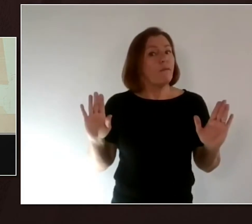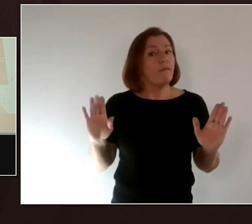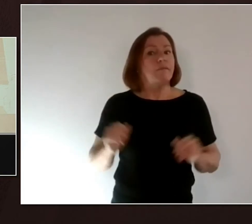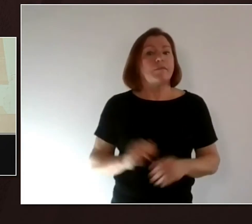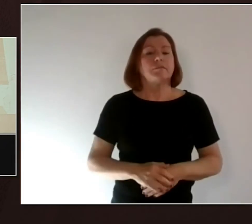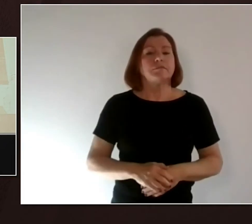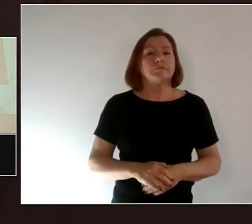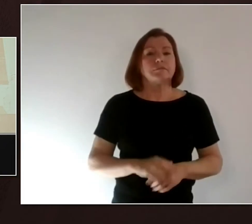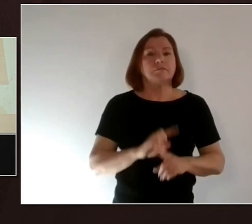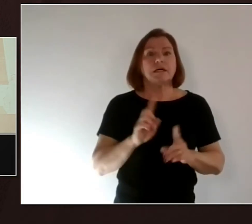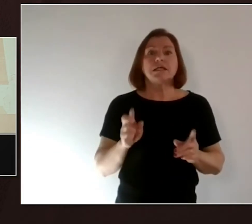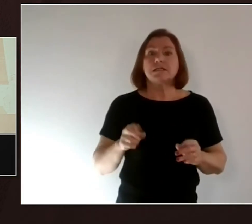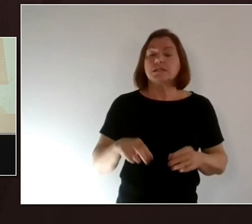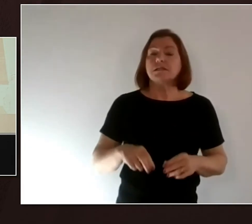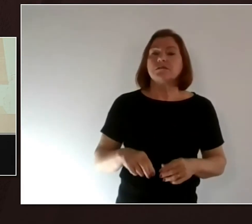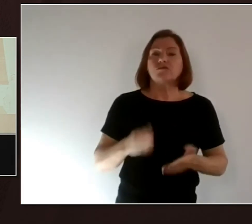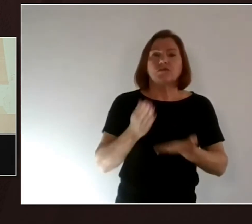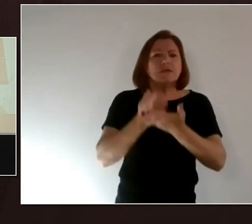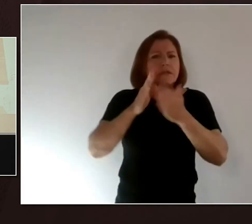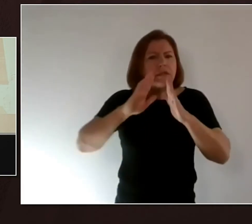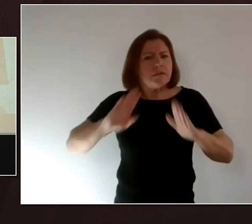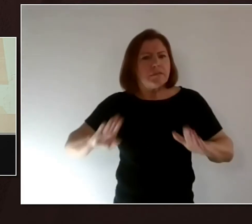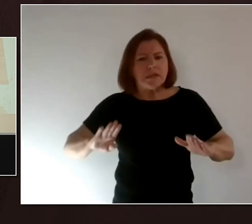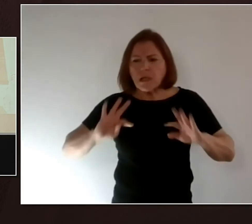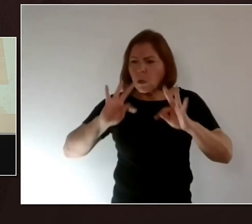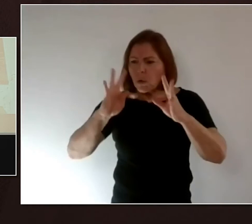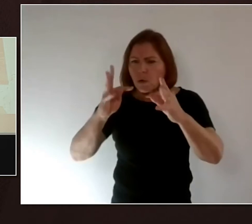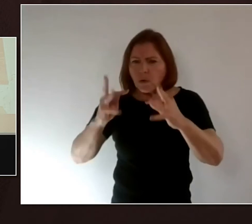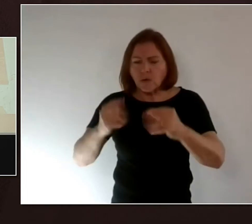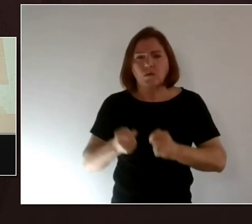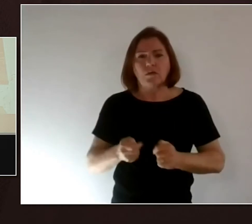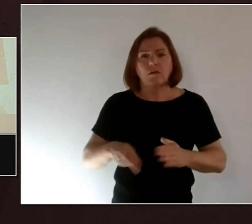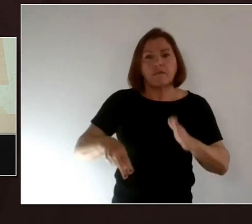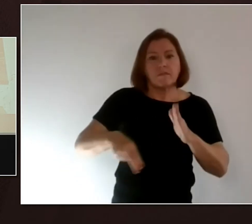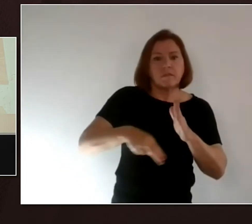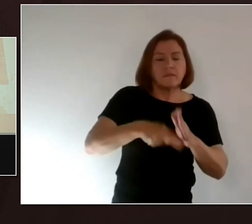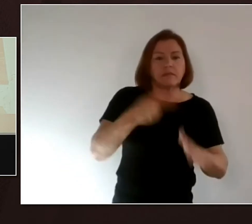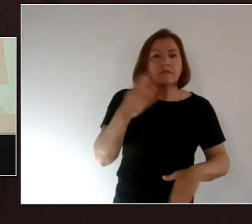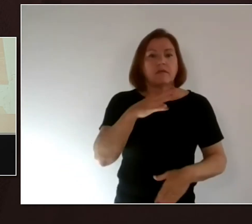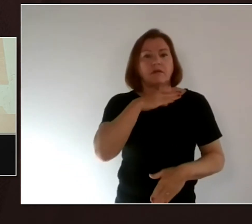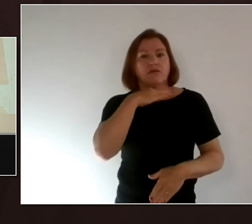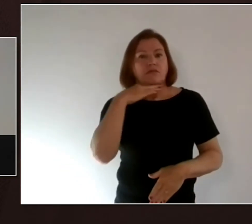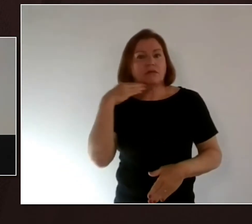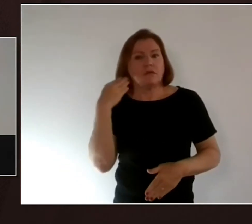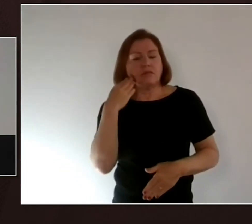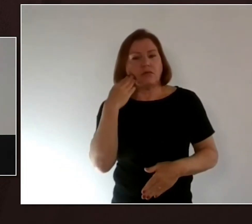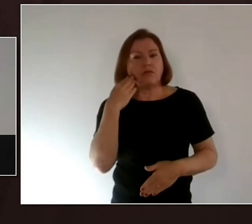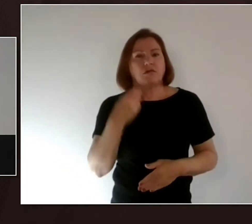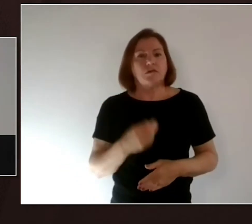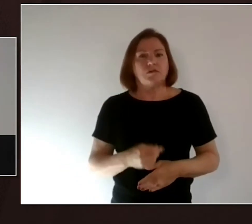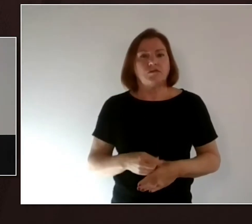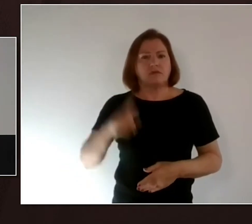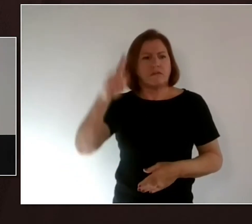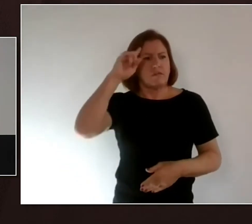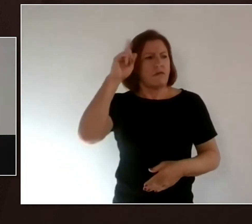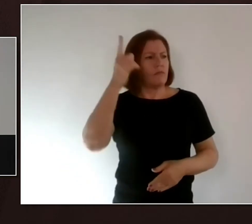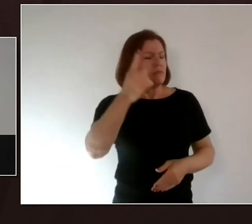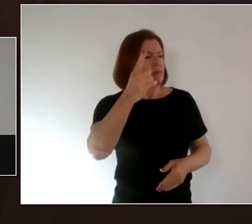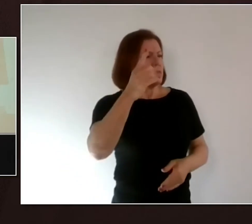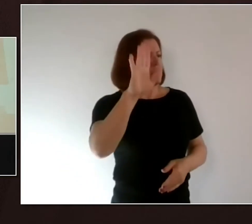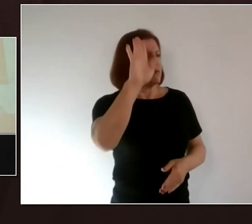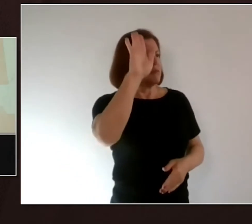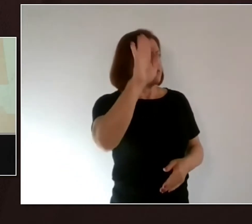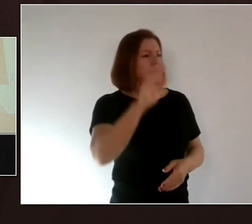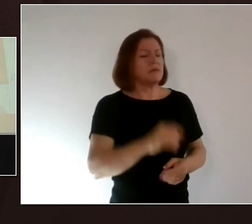é a segunda morte. A segunda morte é que acaba definitivamente sentenciada à morte. Vocês entenderam? Então